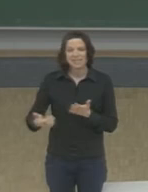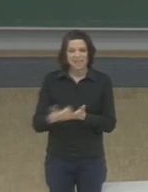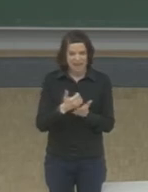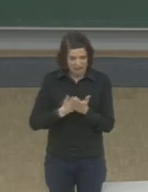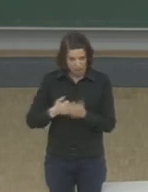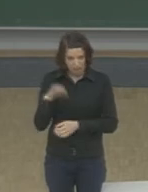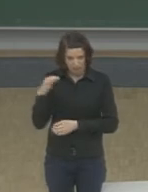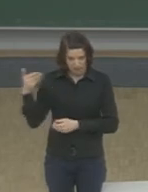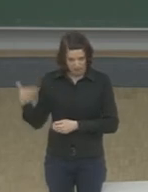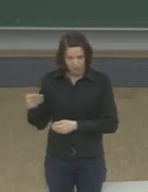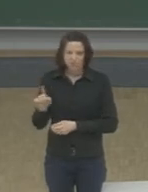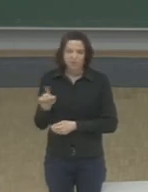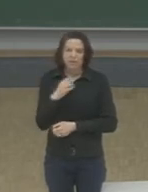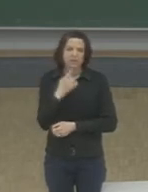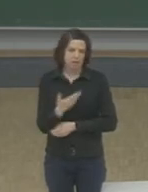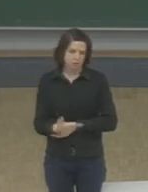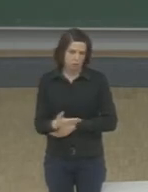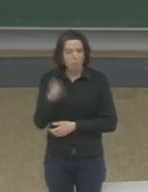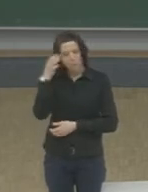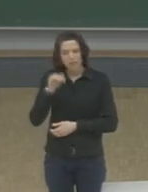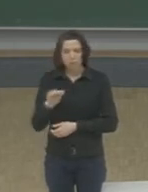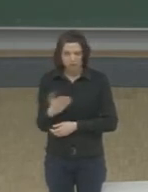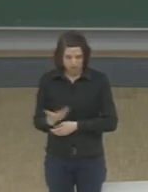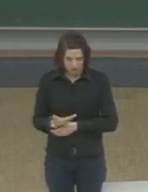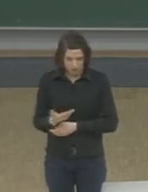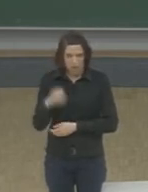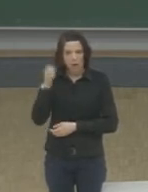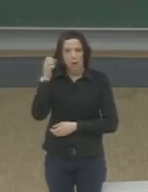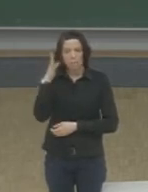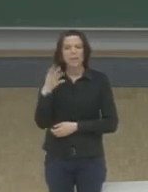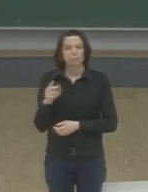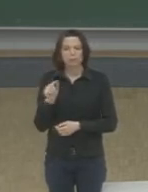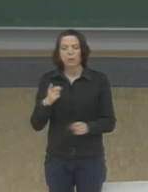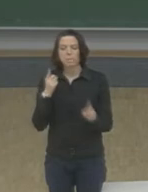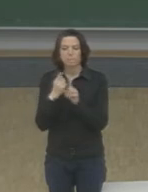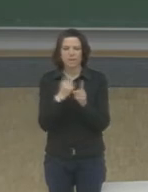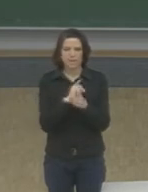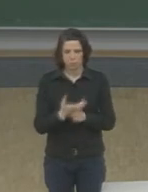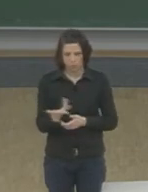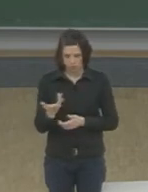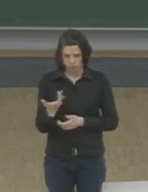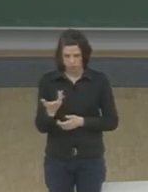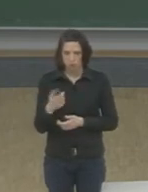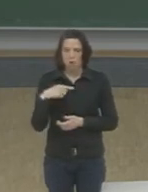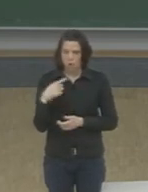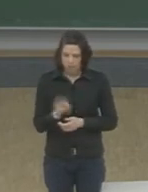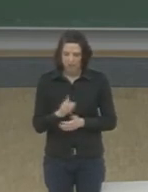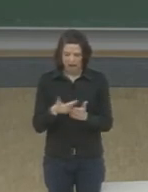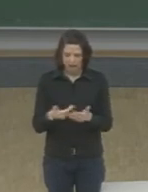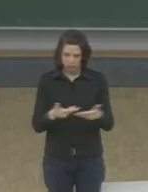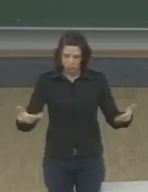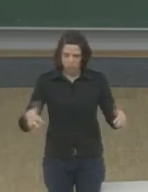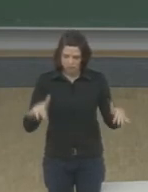wurde, sondern vielmehr als in der bildenden Begegnung glaubhaft zu repräsentierendes